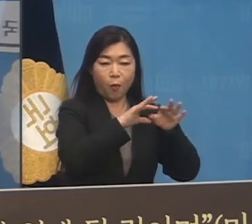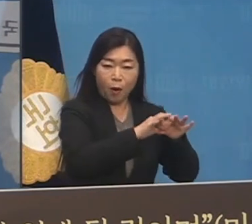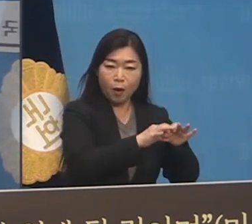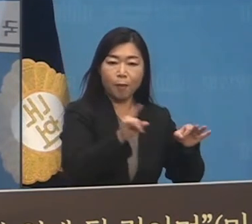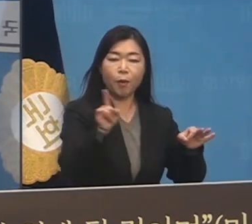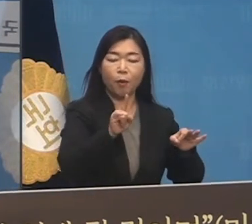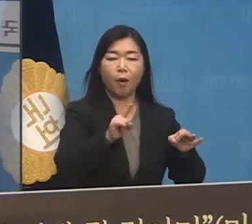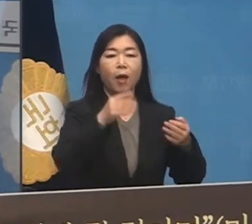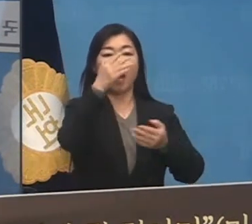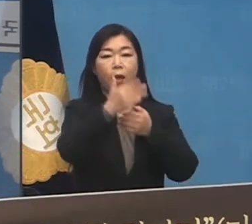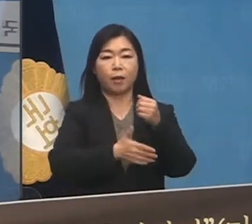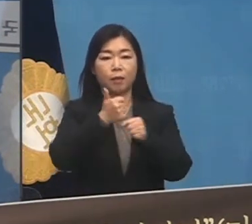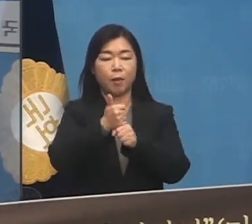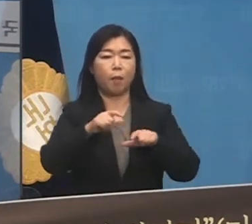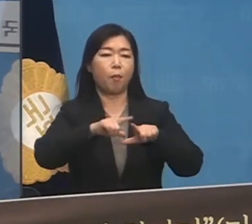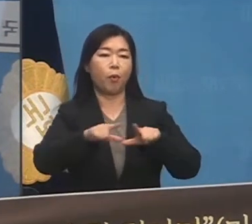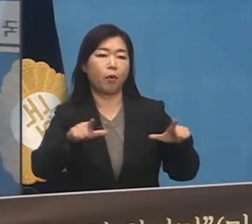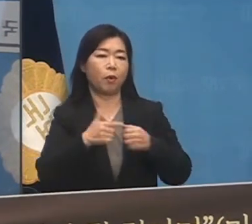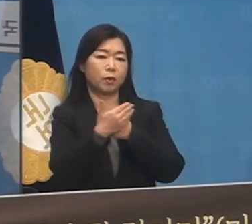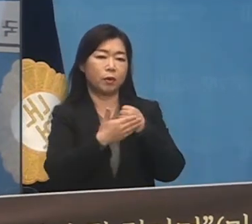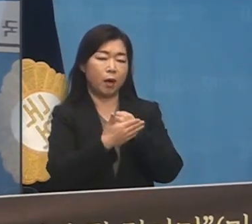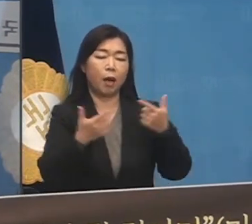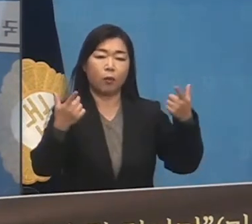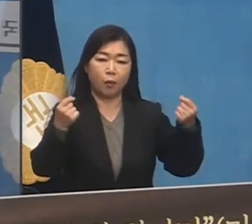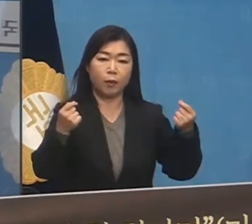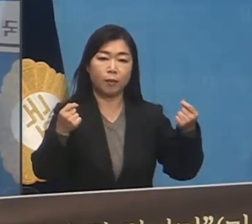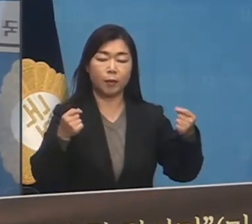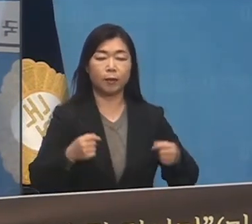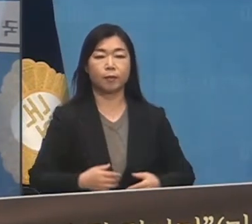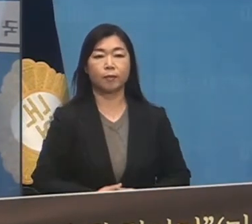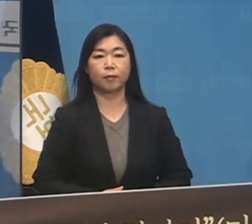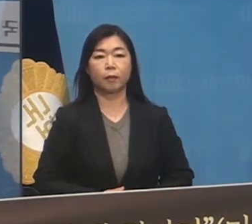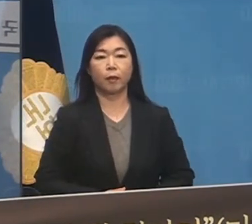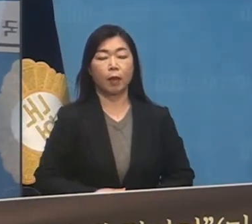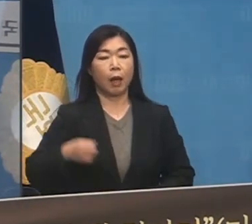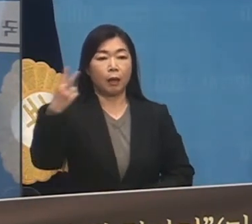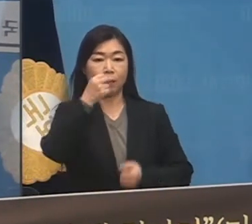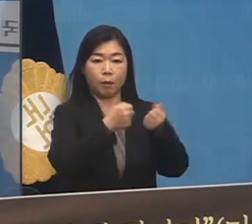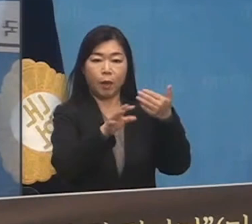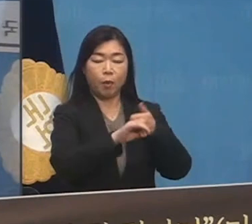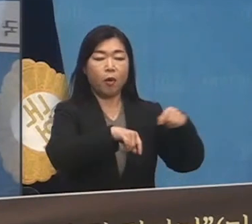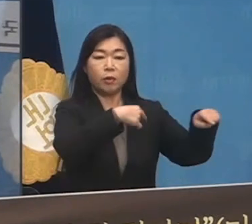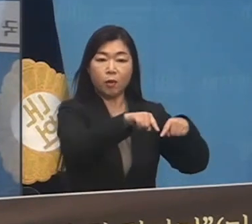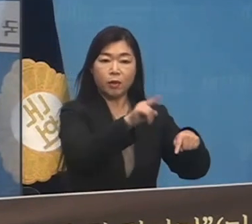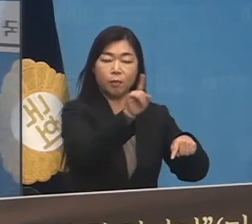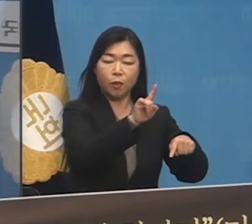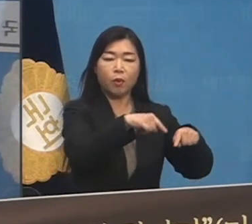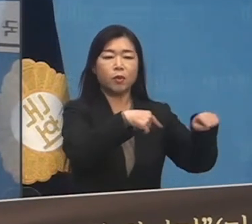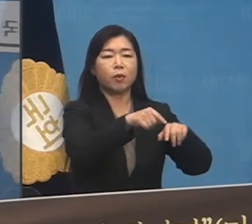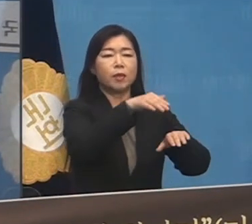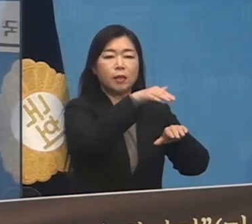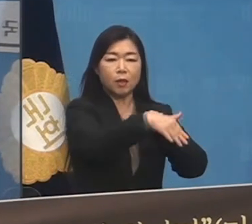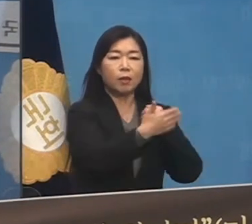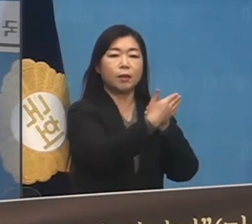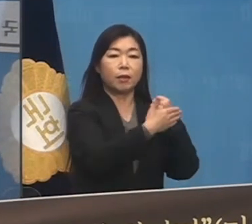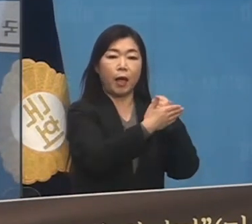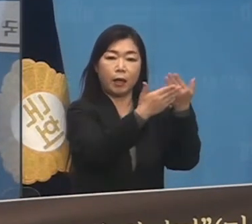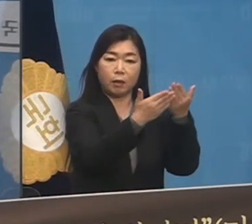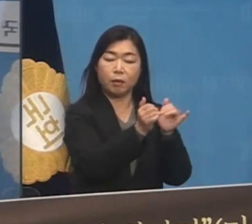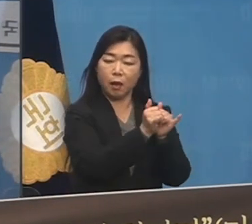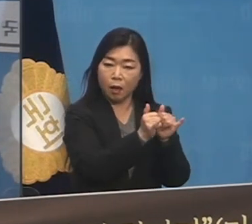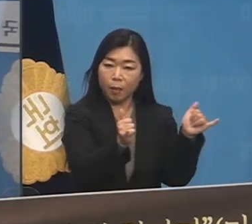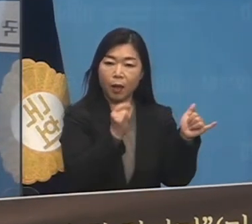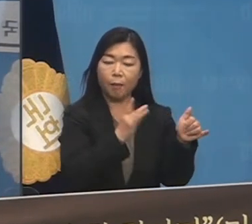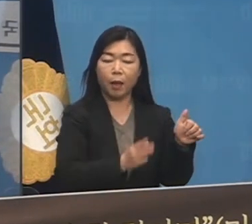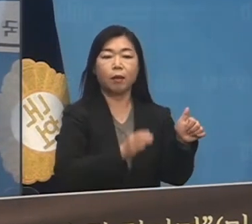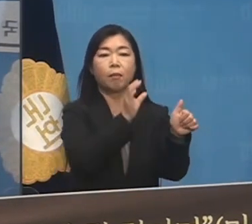영역은 하나님의 일반 은총 영역에 속합니다. 다시 말하면 정치는 정치적 은사가 있는